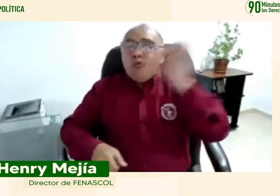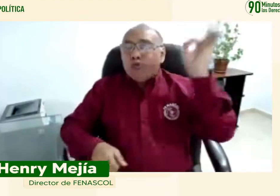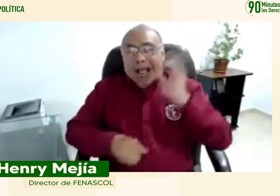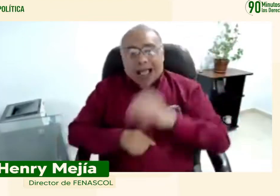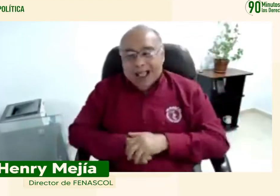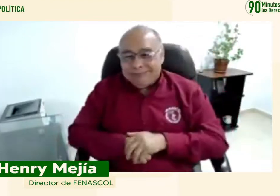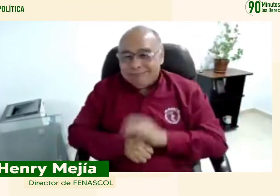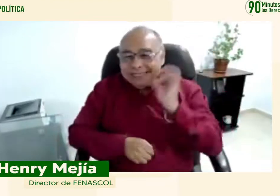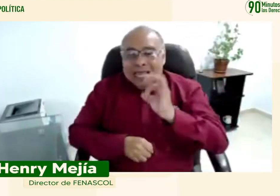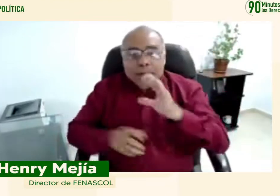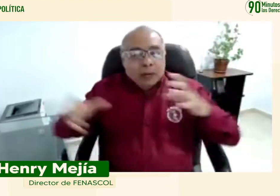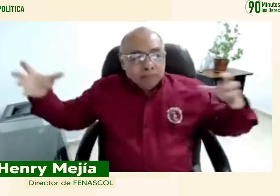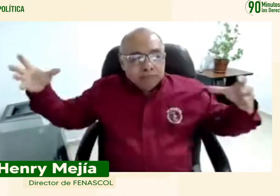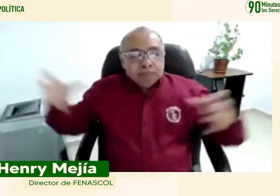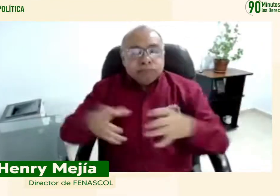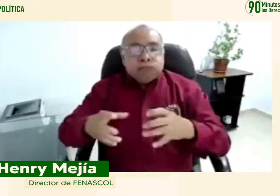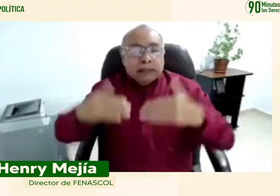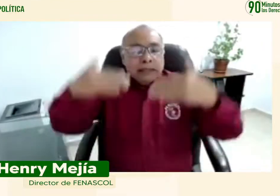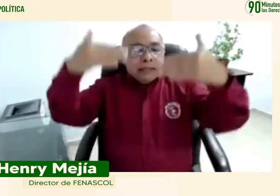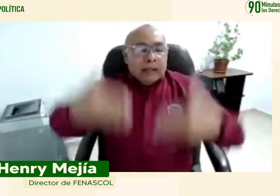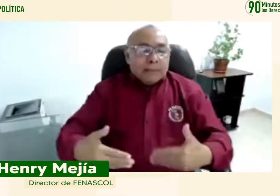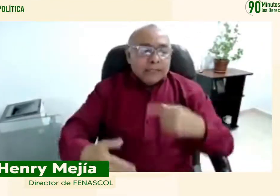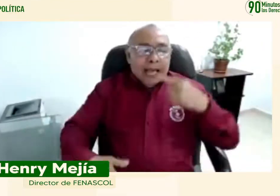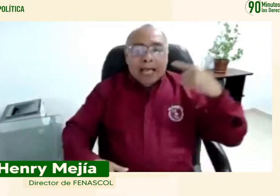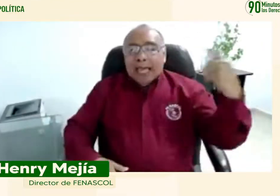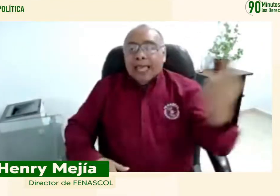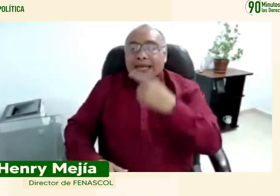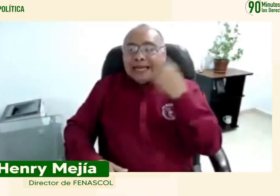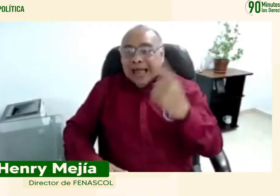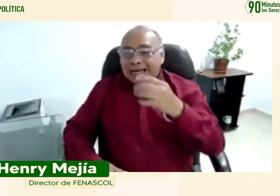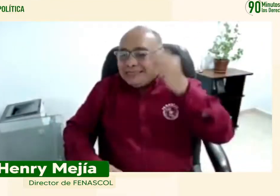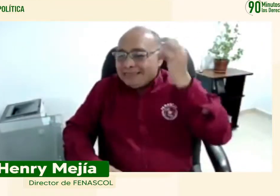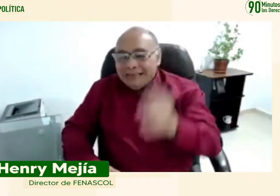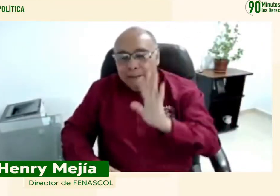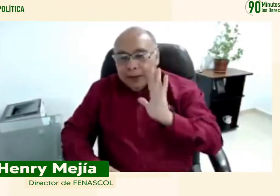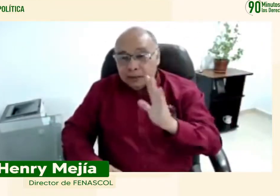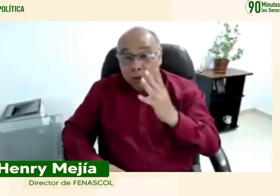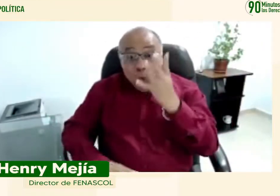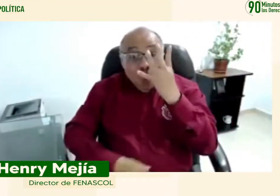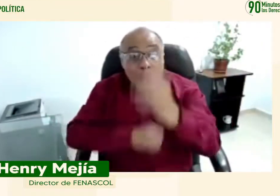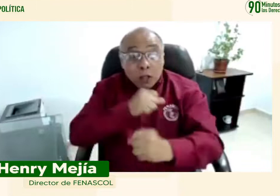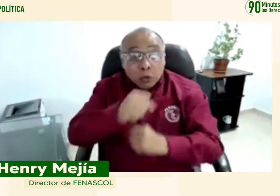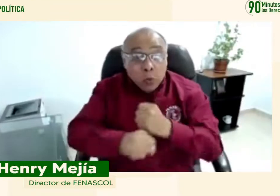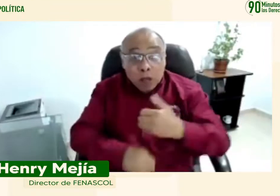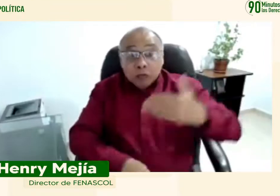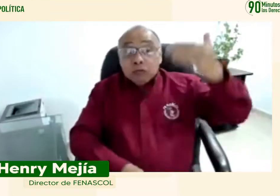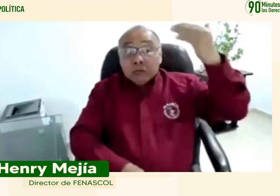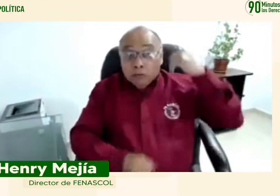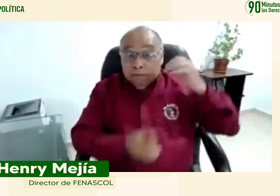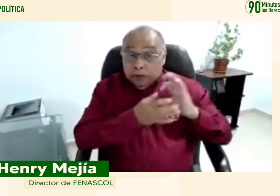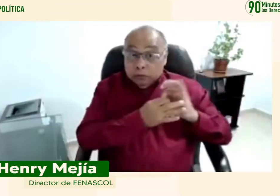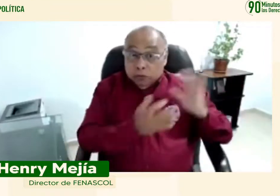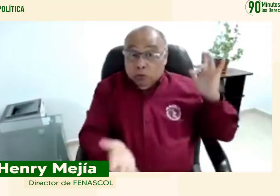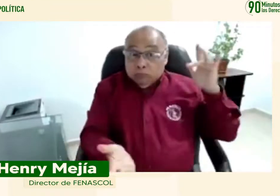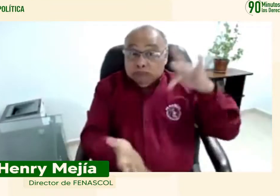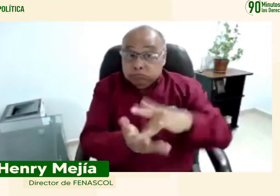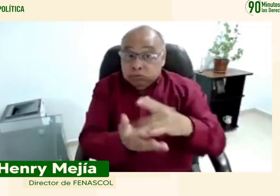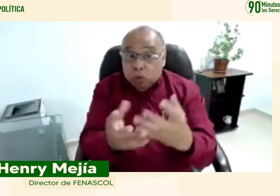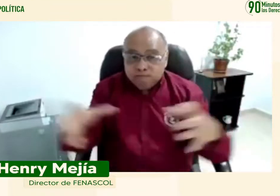una de las personas con discapacidad o grupos de personas con discapacidad sino que atiende a la generalidad de personas con discapacidad el año